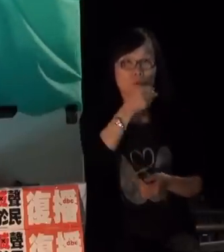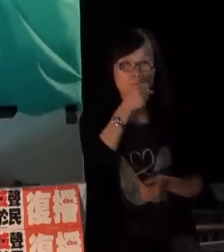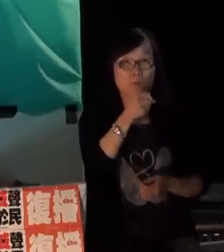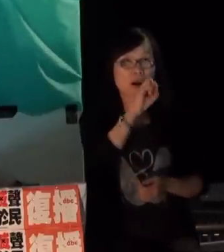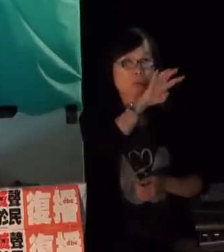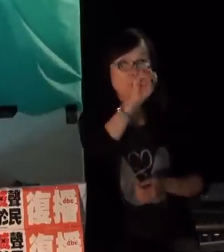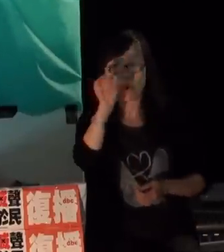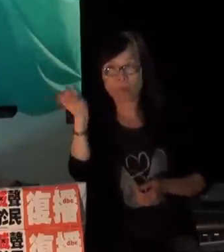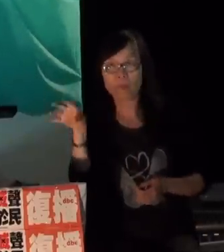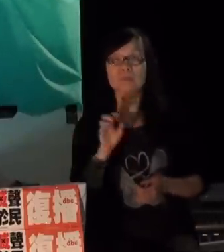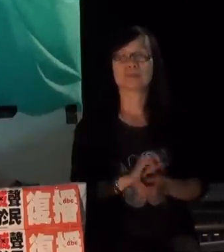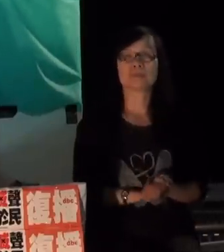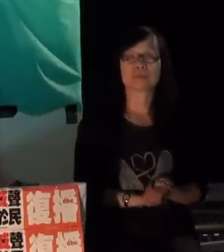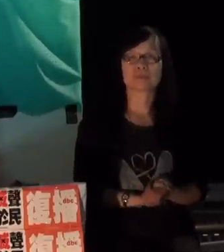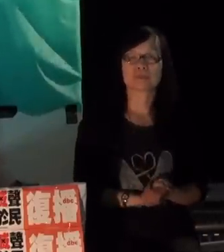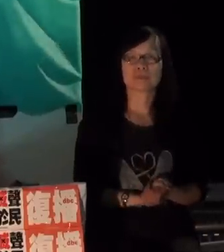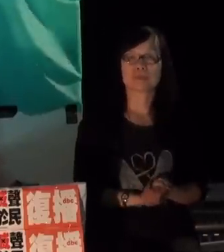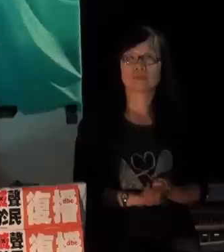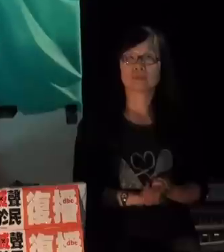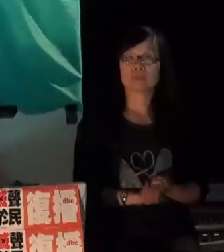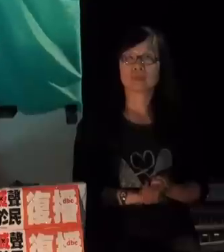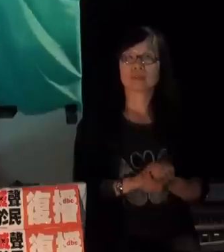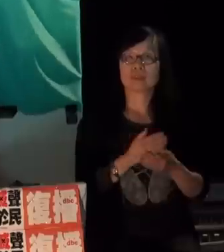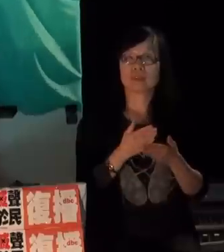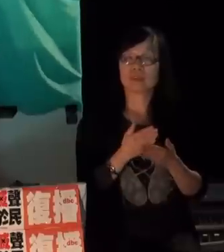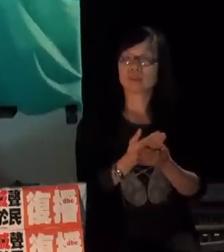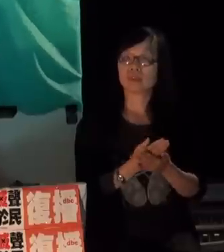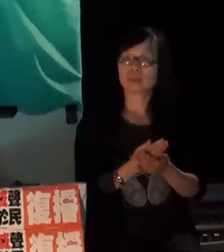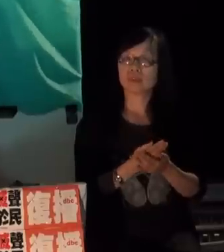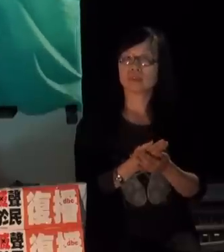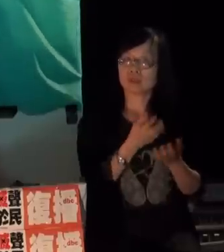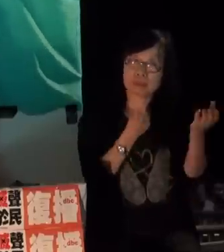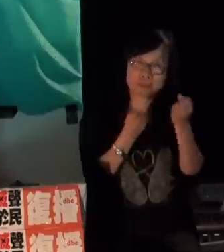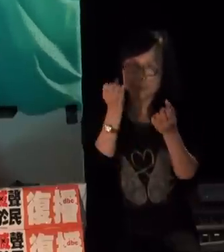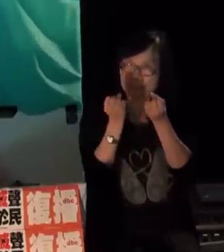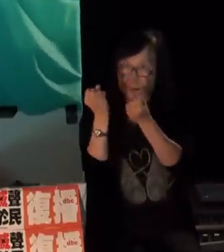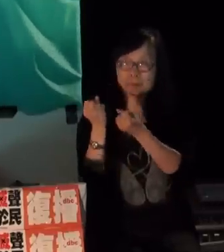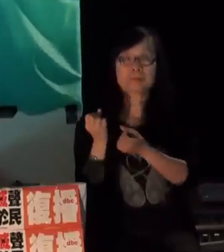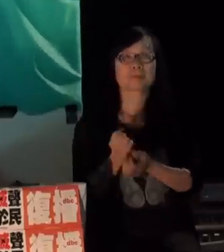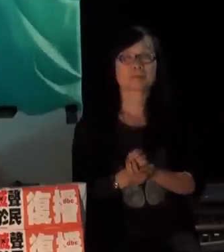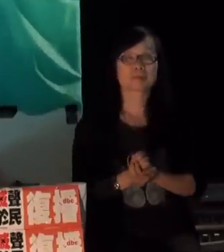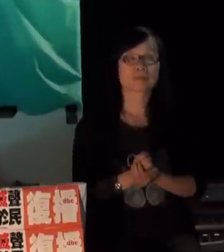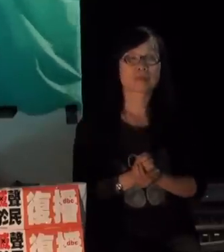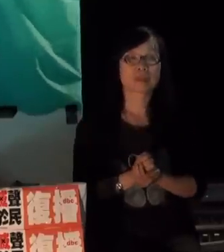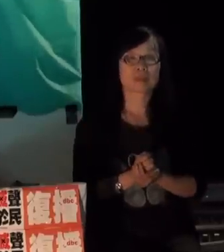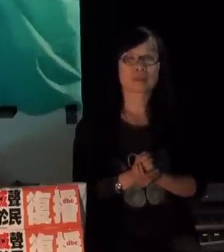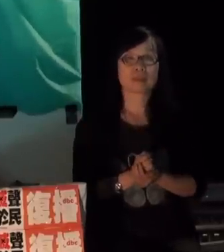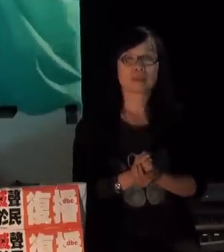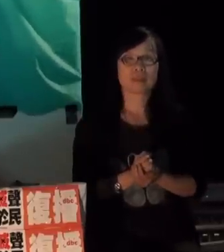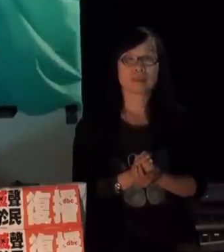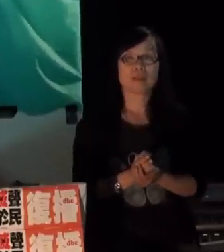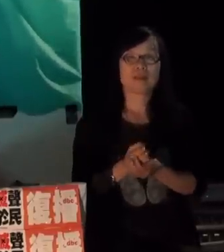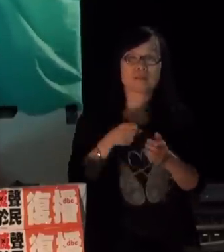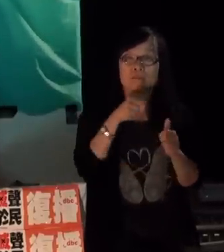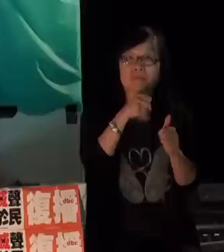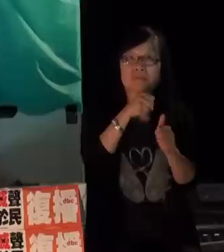論，係嘛？佢收編就收，收得就收，係咪啊？佢打擊得